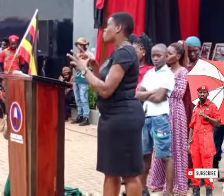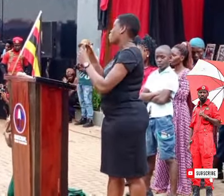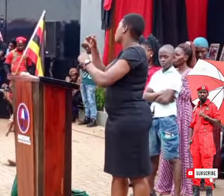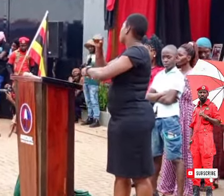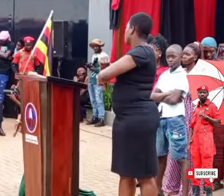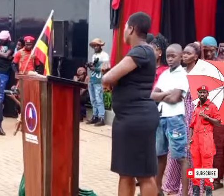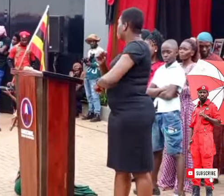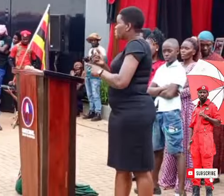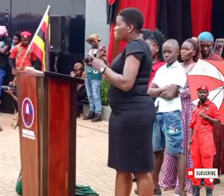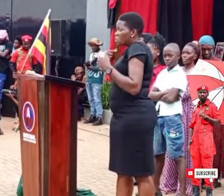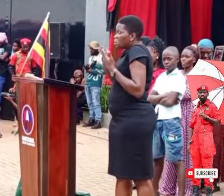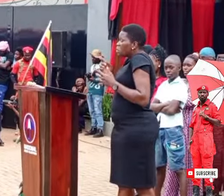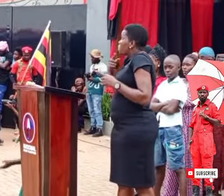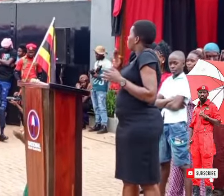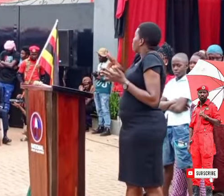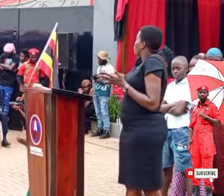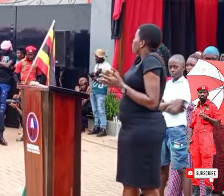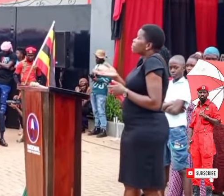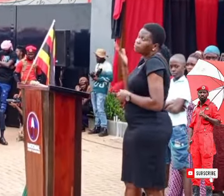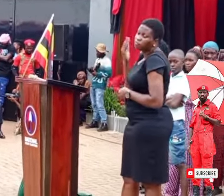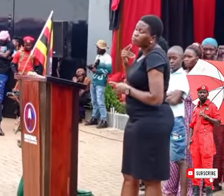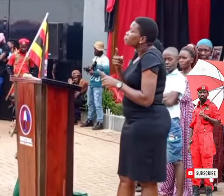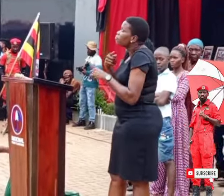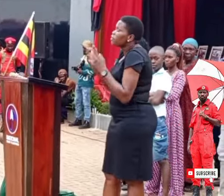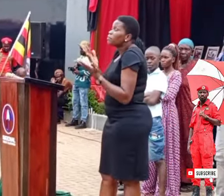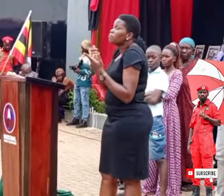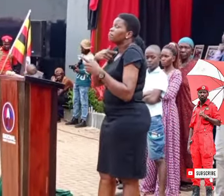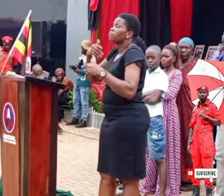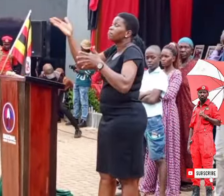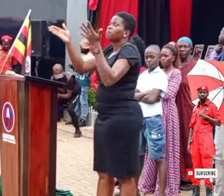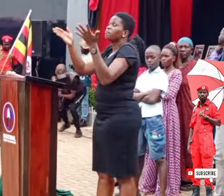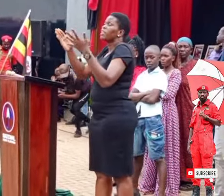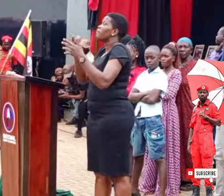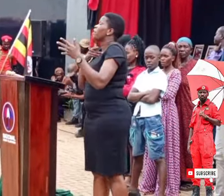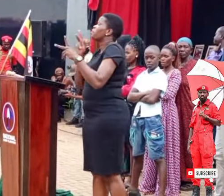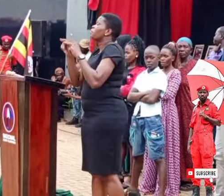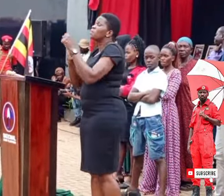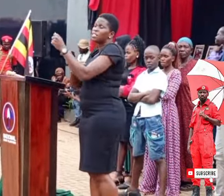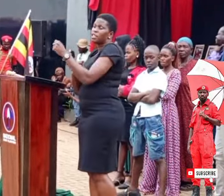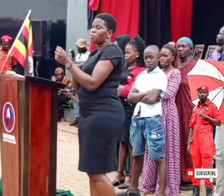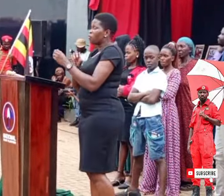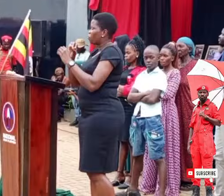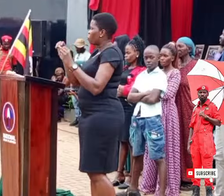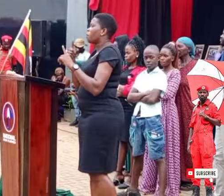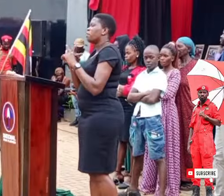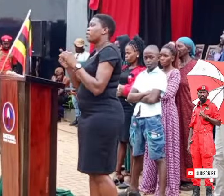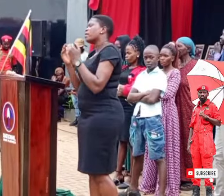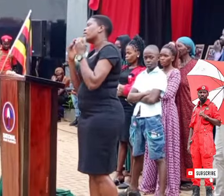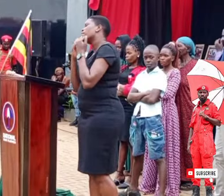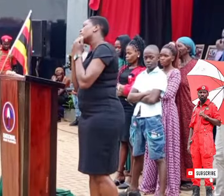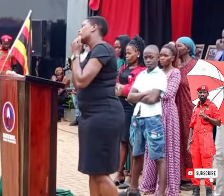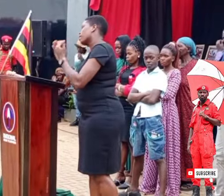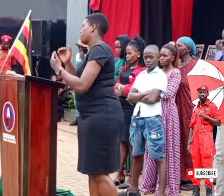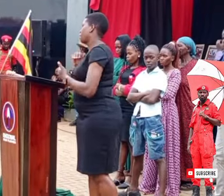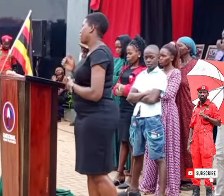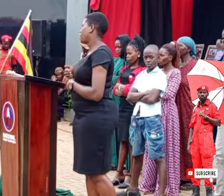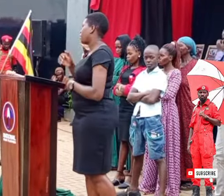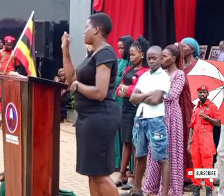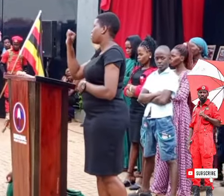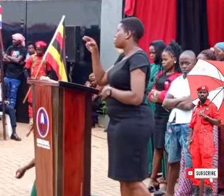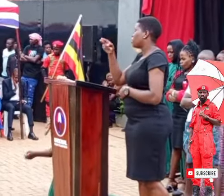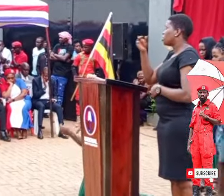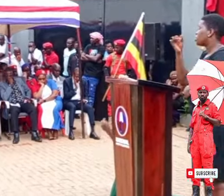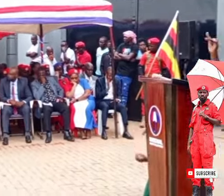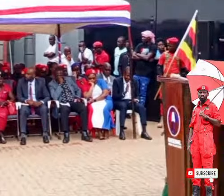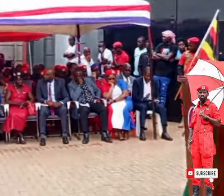kale twandisobodde twandibadde tuyeba tetulina abatuyamba mbebaza nnyo